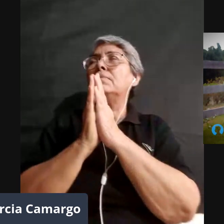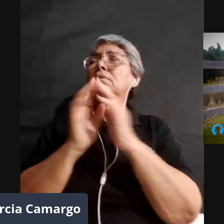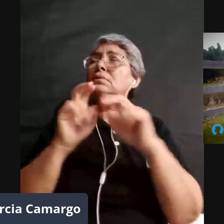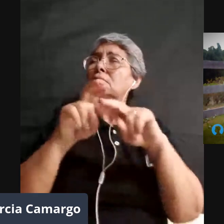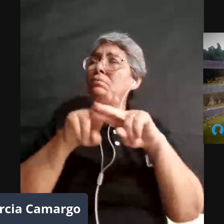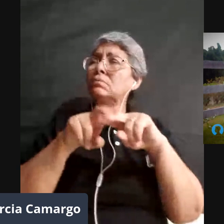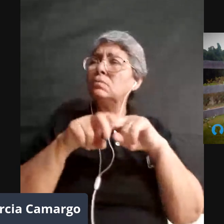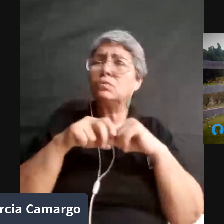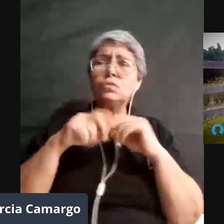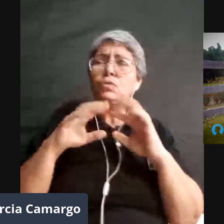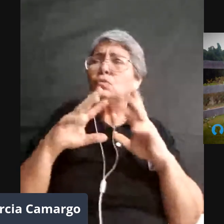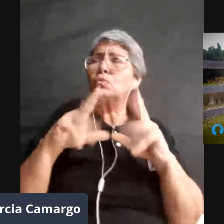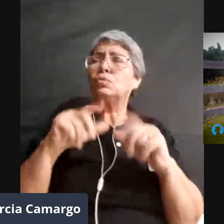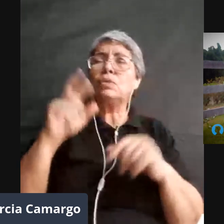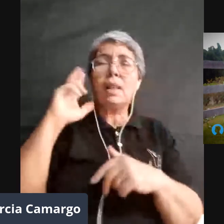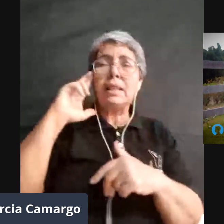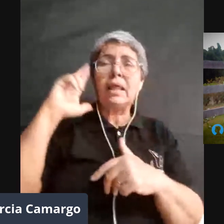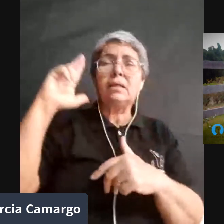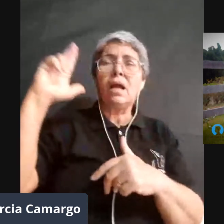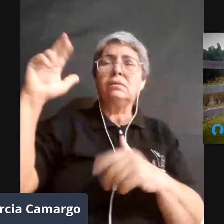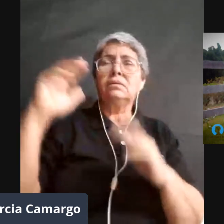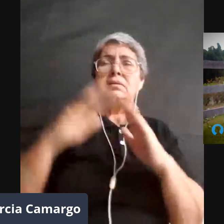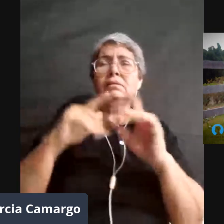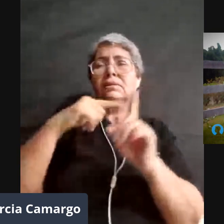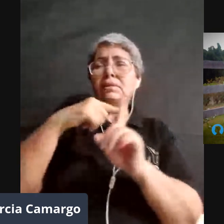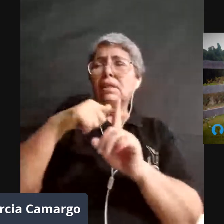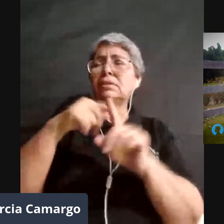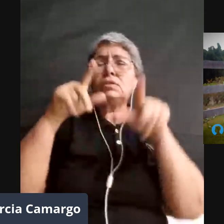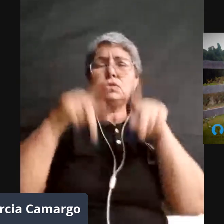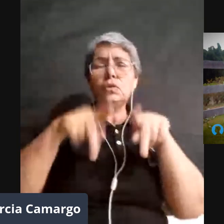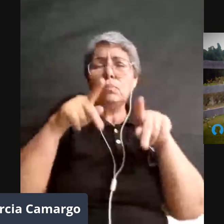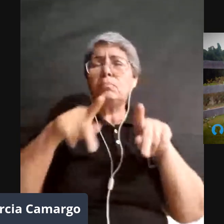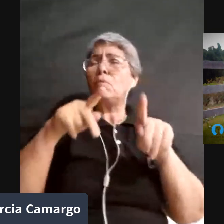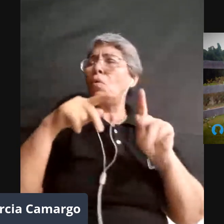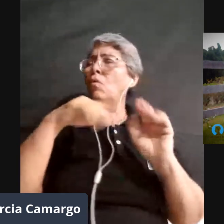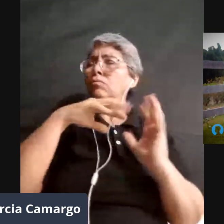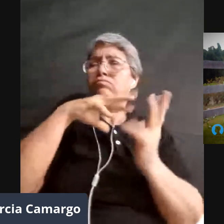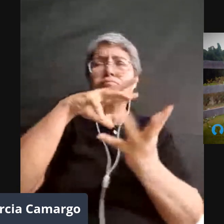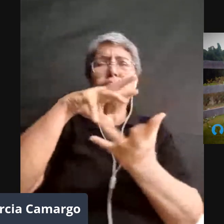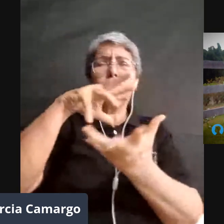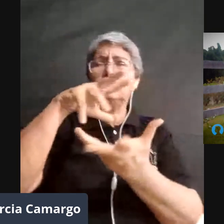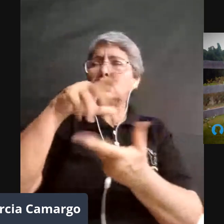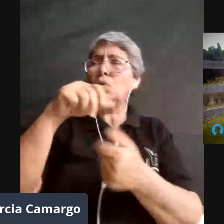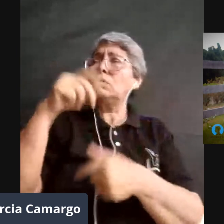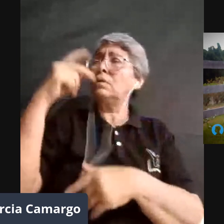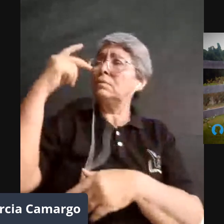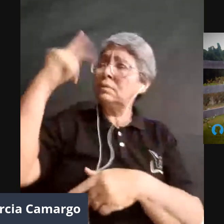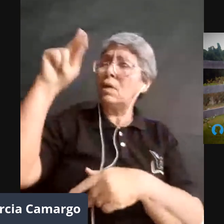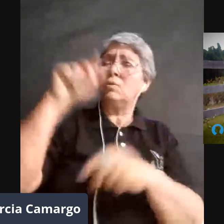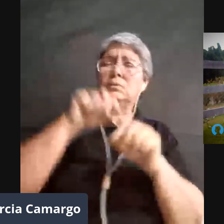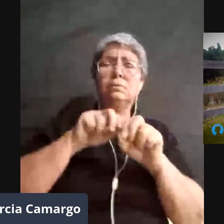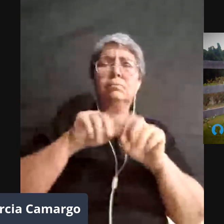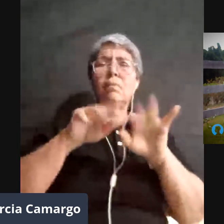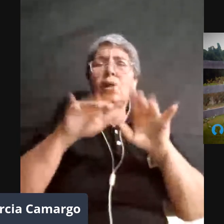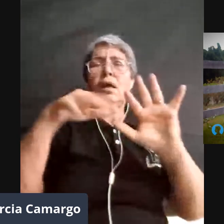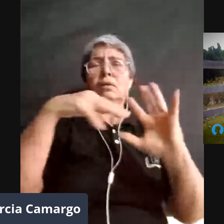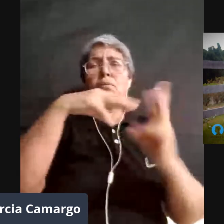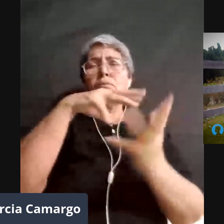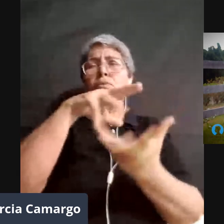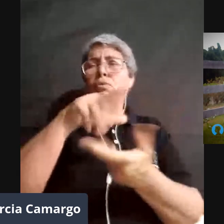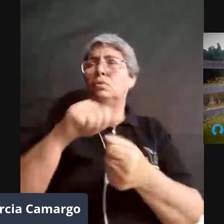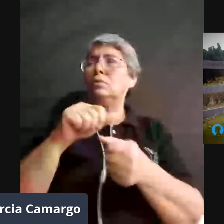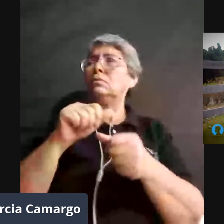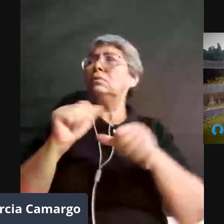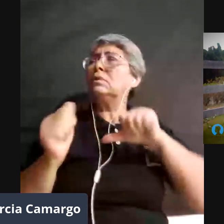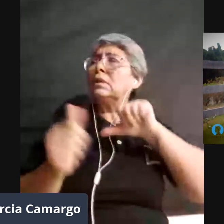líderes, pelos membros, pelo Teu povo espalhado por todos os lugares. Por favor, Senhor, transforma-nos